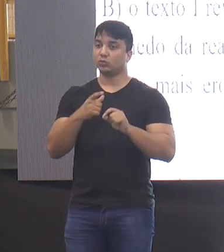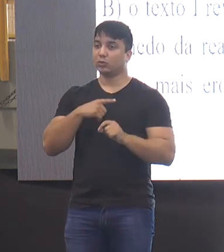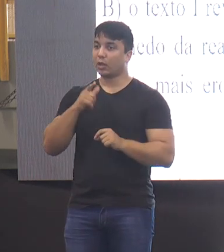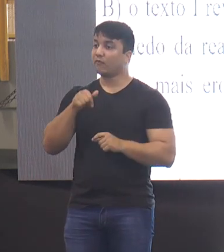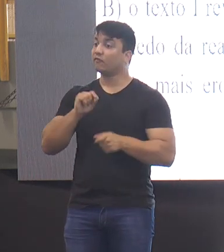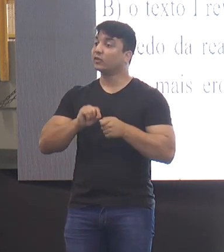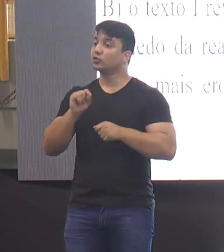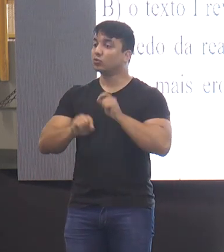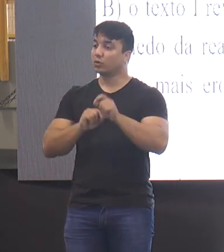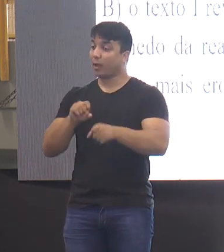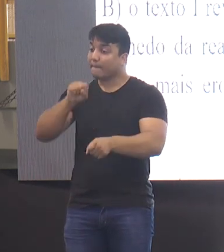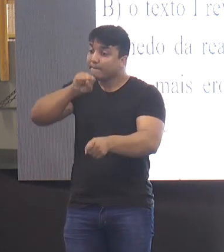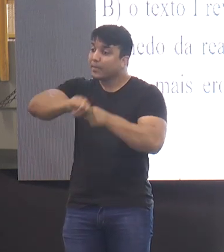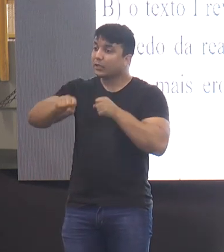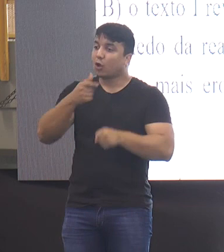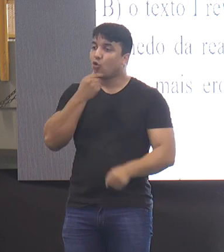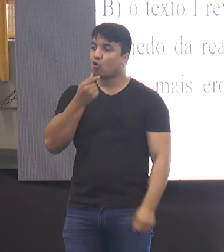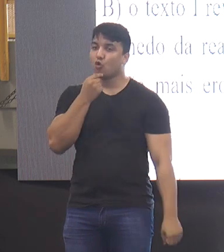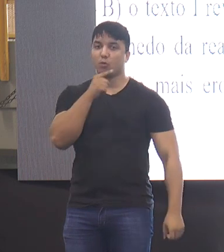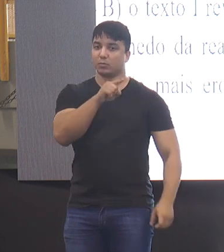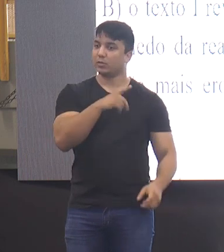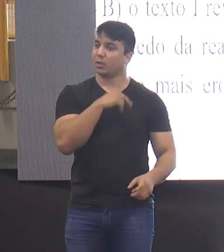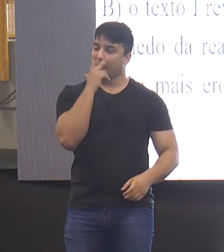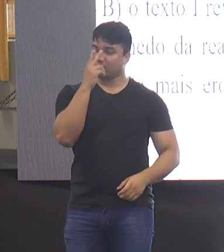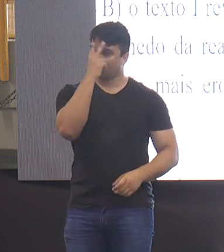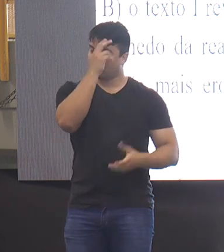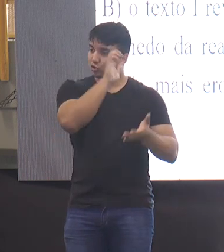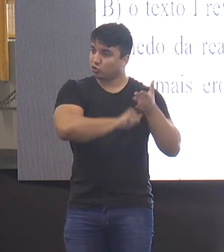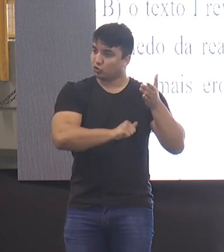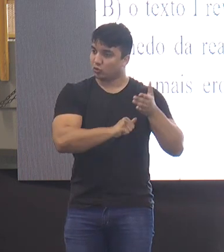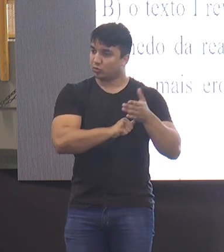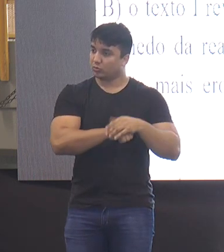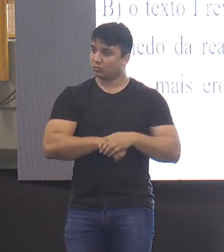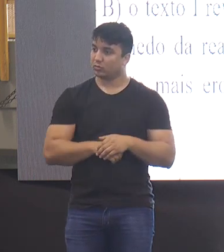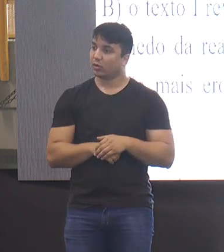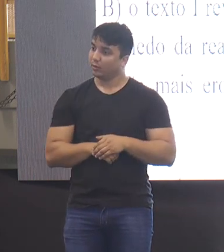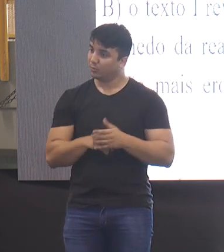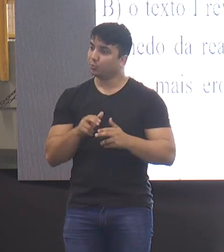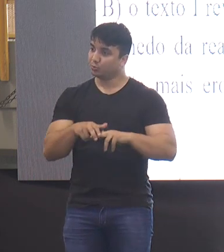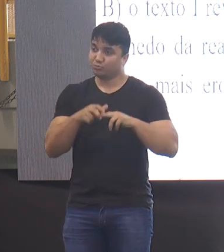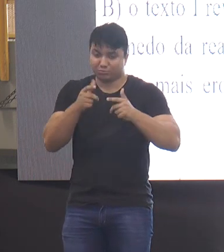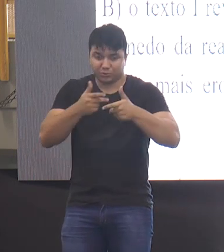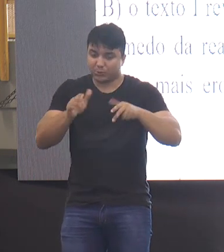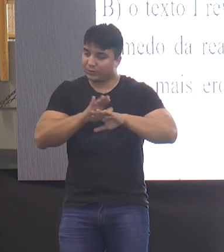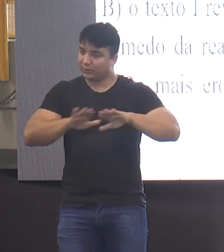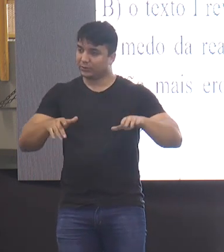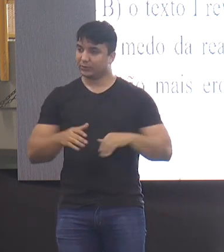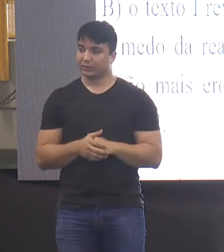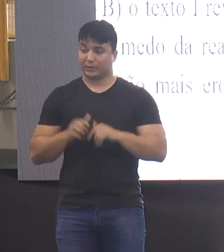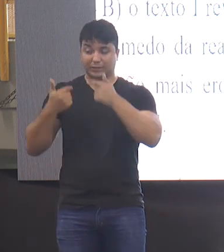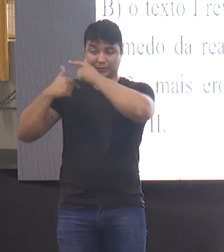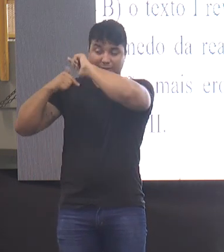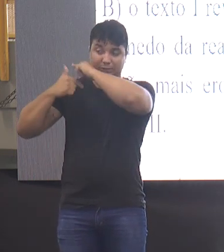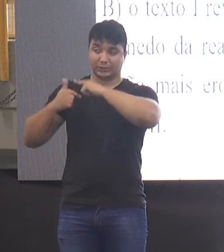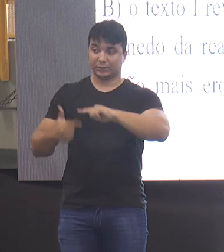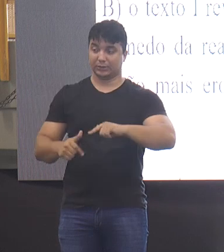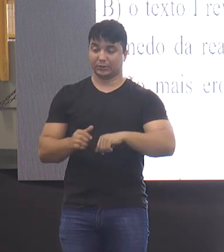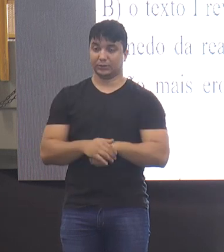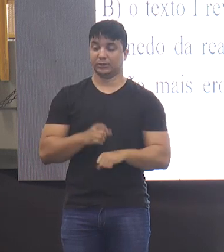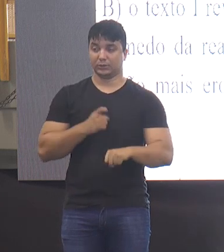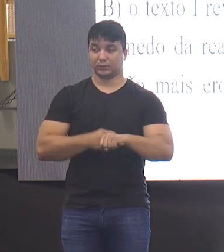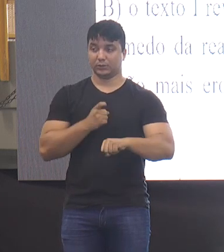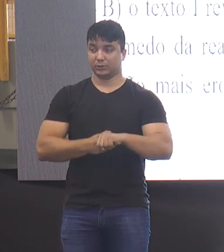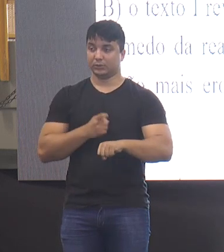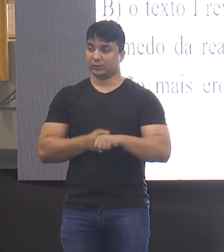com sangue, matando o homem que a desvirginou. Então tinha essas coisas. A virgindade